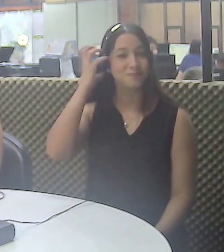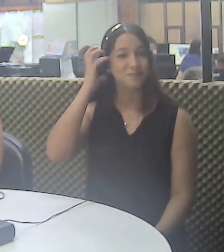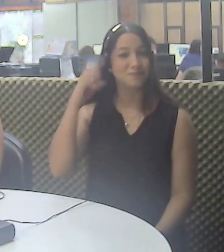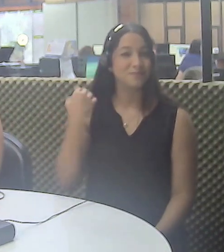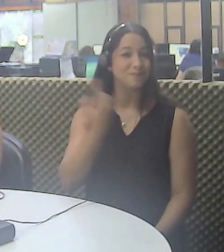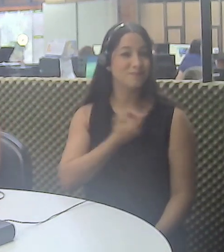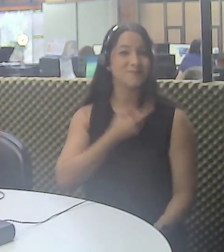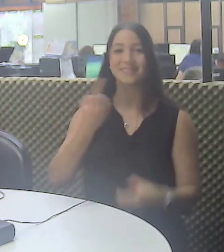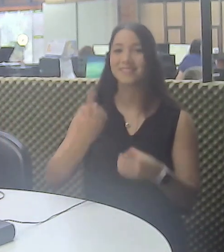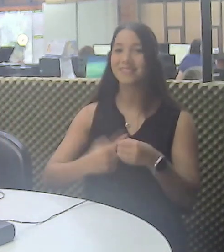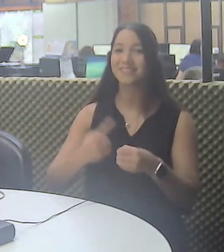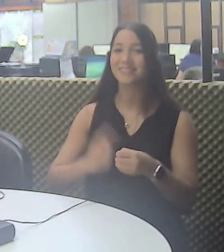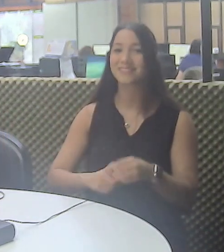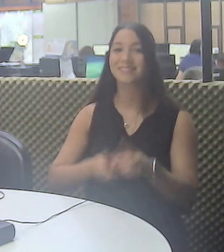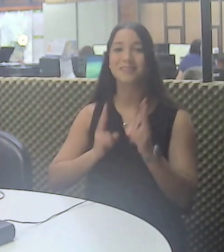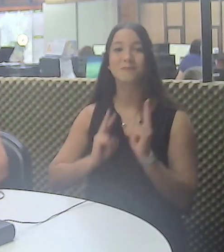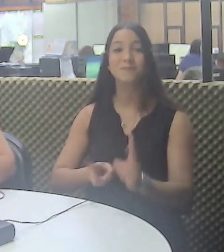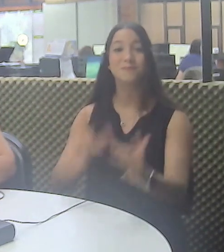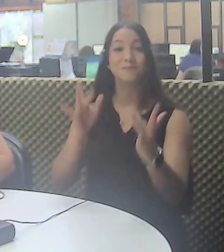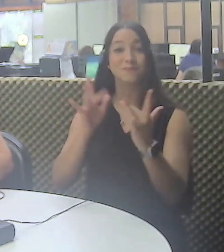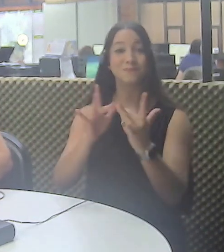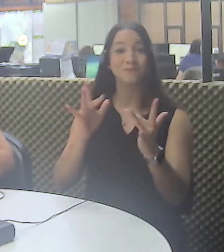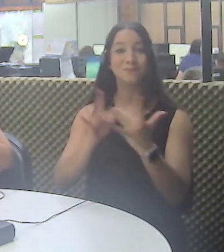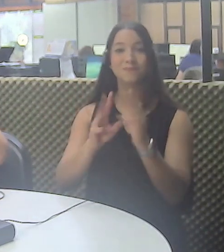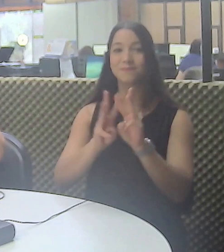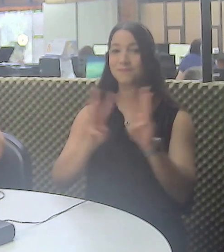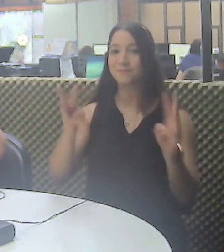edição do programa da Rádio Nossa Cidade.